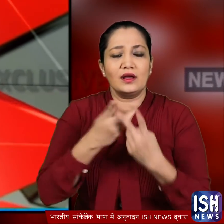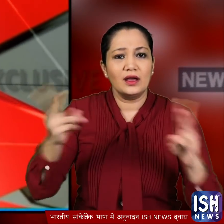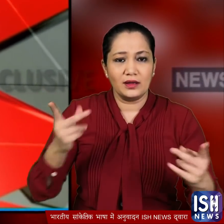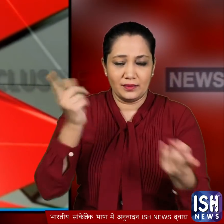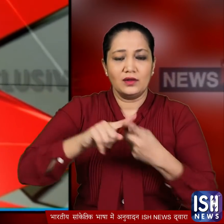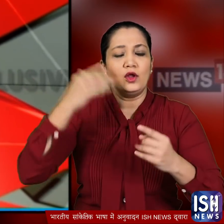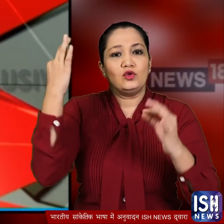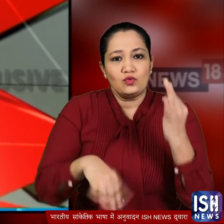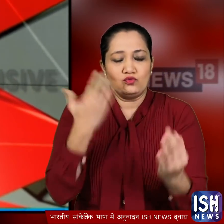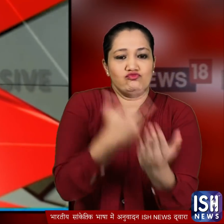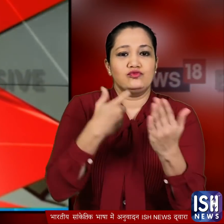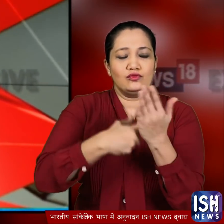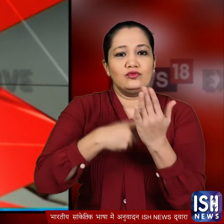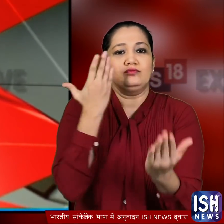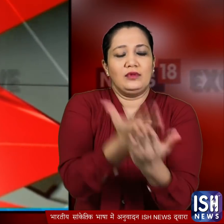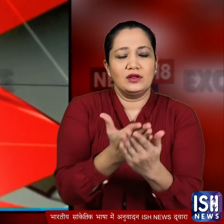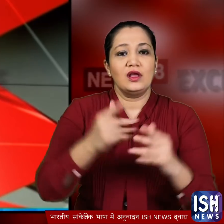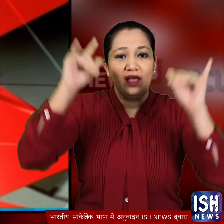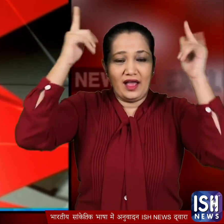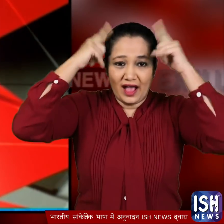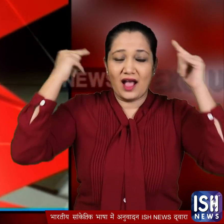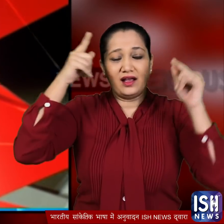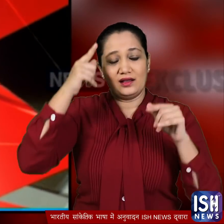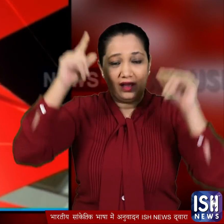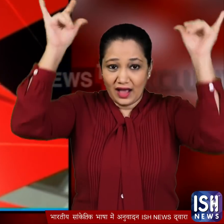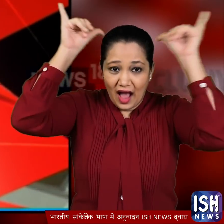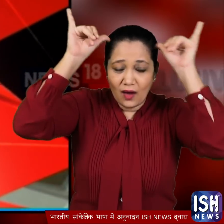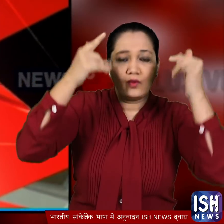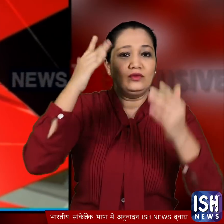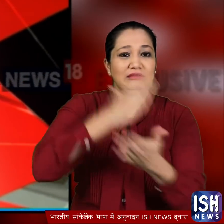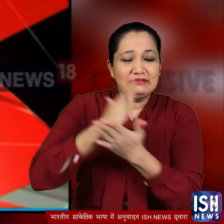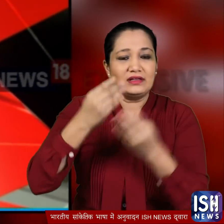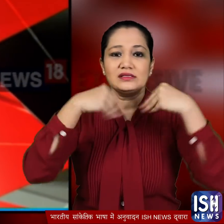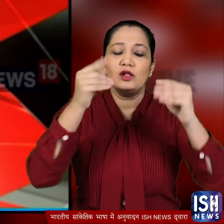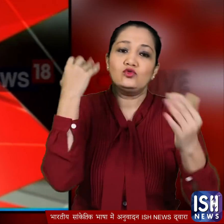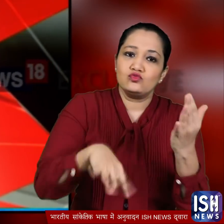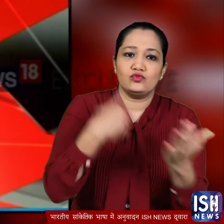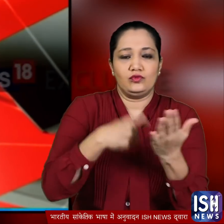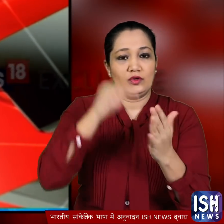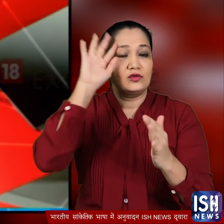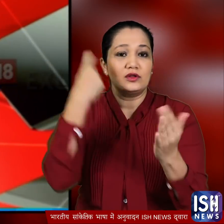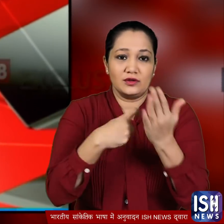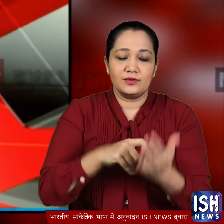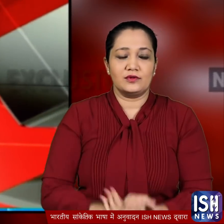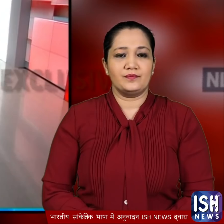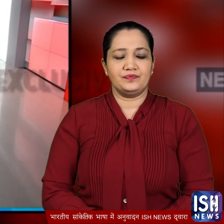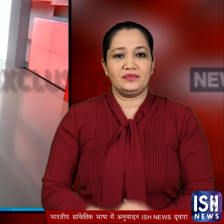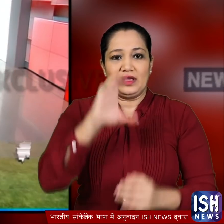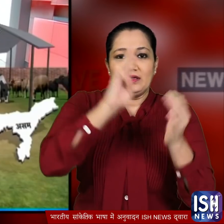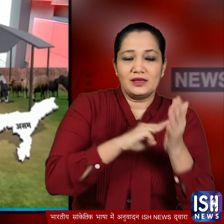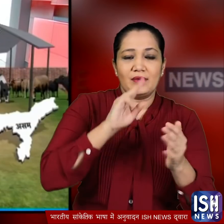ऐसा बिल पेश किया गया जिसके पास हो जाने के बाद राज्य में गोमांस बेचने के नए नियम बन जाएंगे। न्यूज़ 18 के विक्रांत यादव की रिपोर्ट है